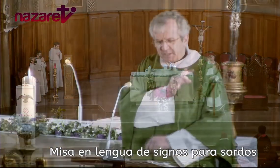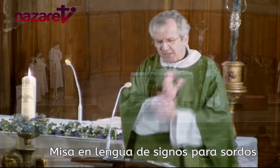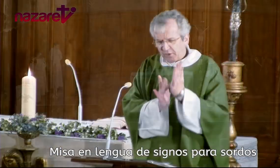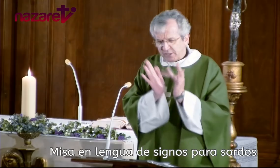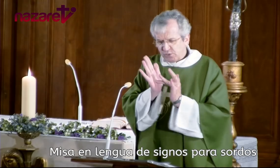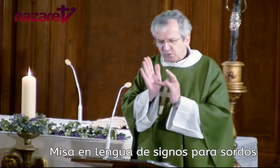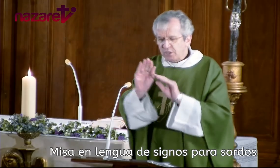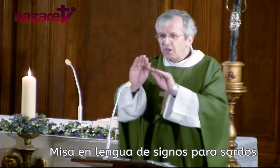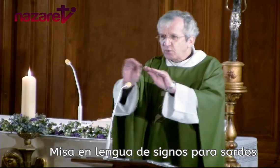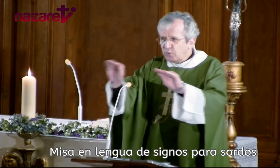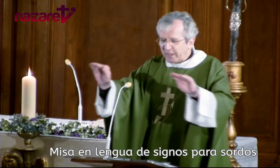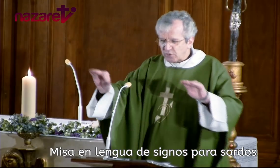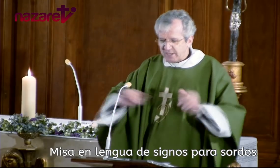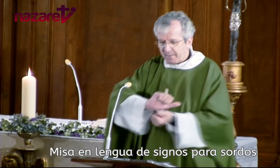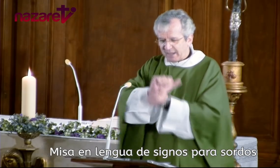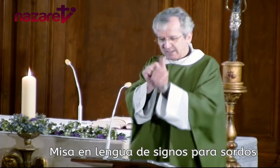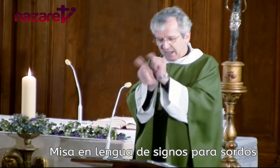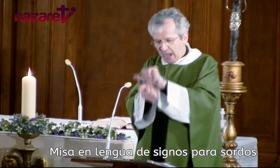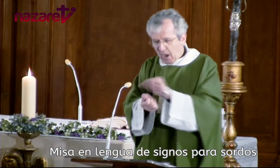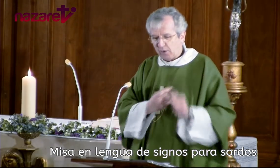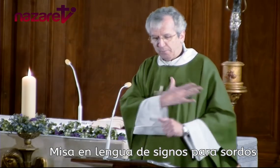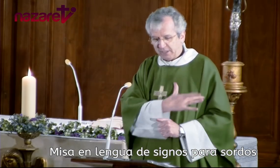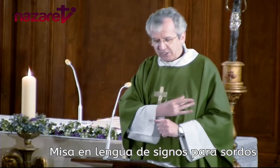Señor Jesús, tú que nos llamas a la conversión,